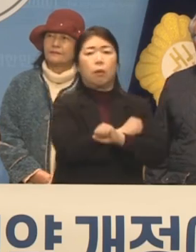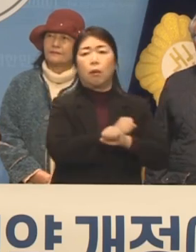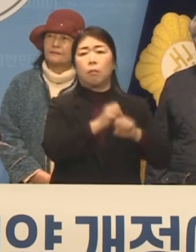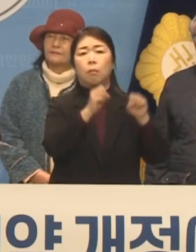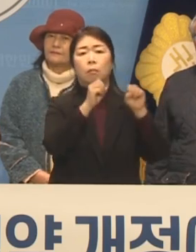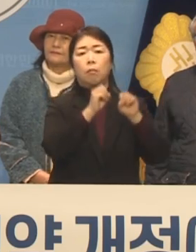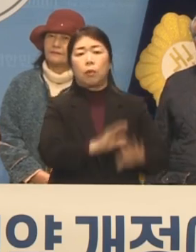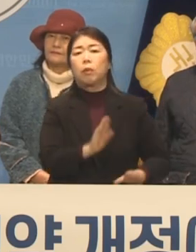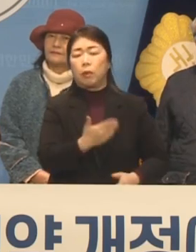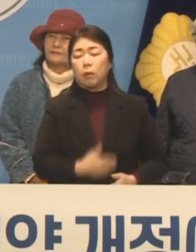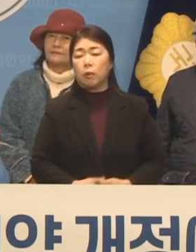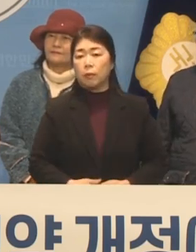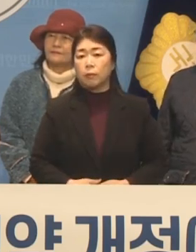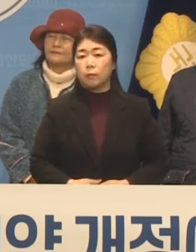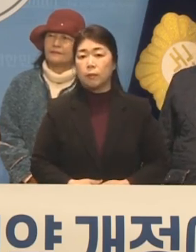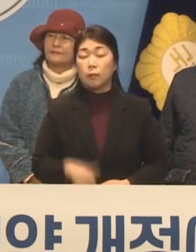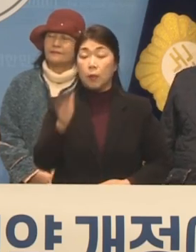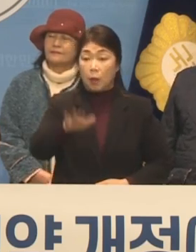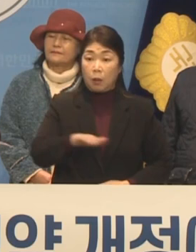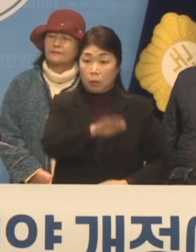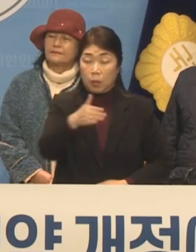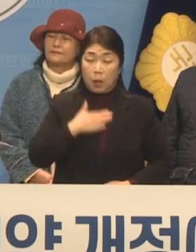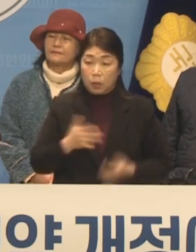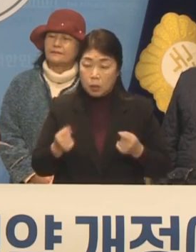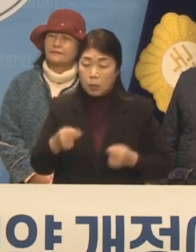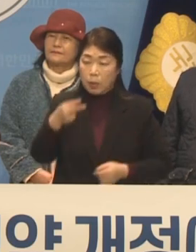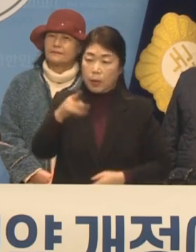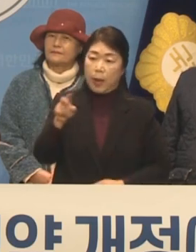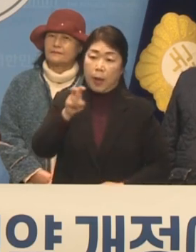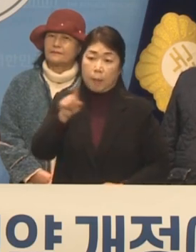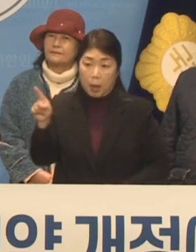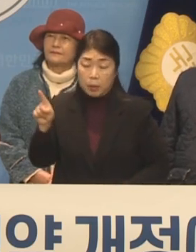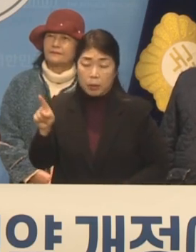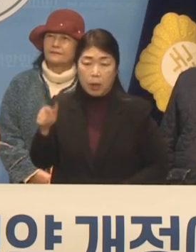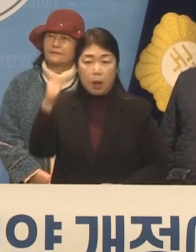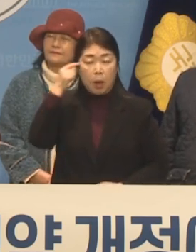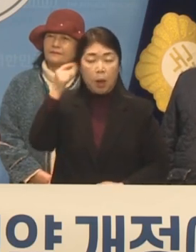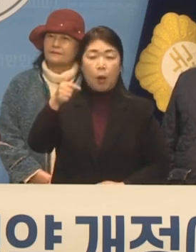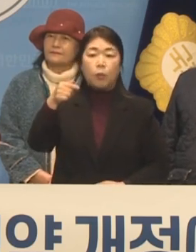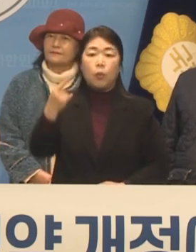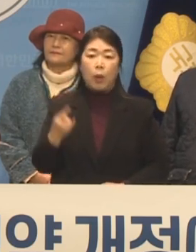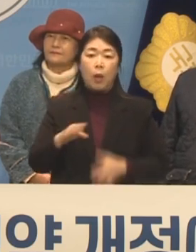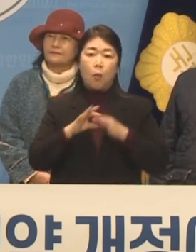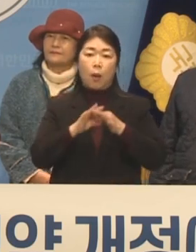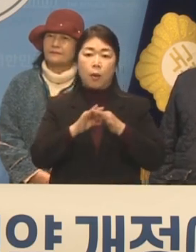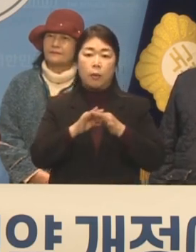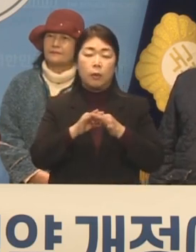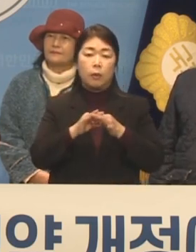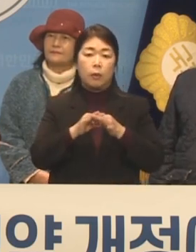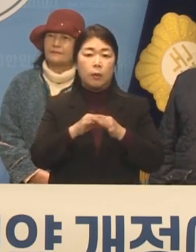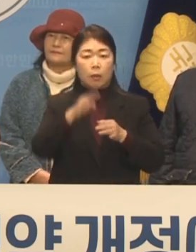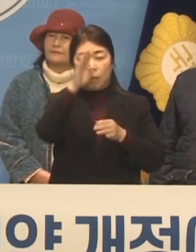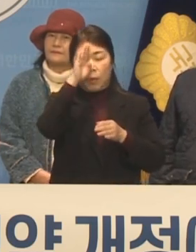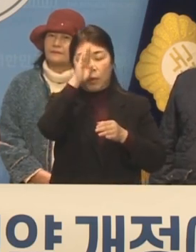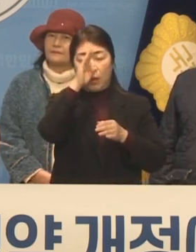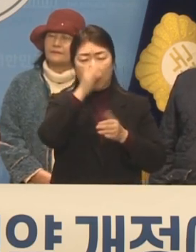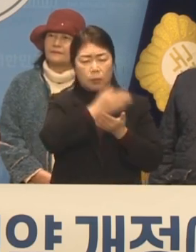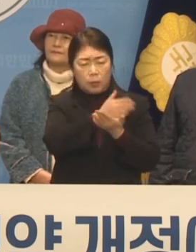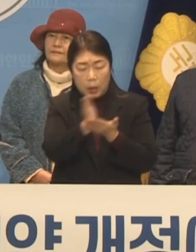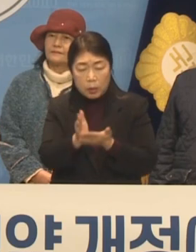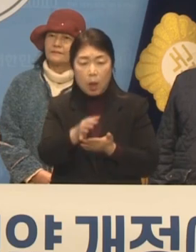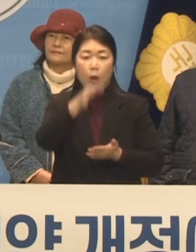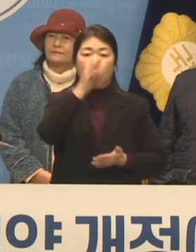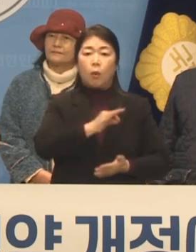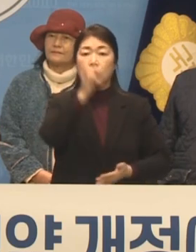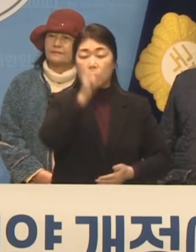여러분 아시다시피 대만은 뇌에 관련된 질환의 광범위한 치료 효과를 보이고 있습니다. 이